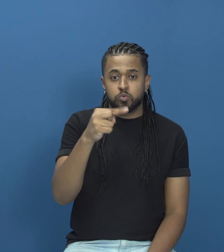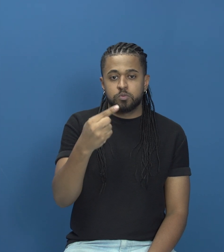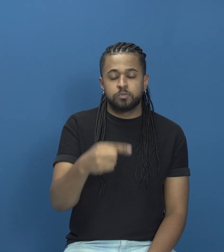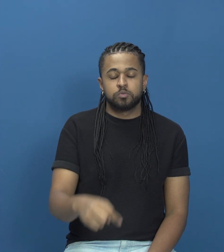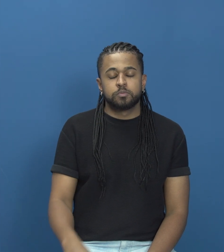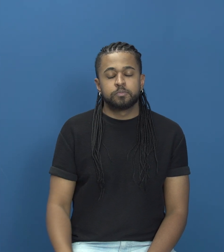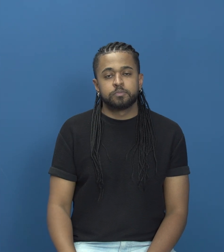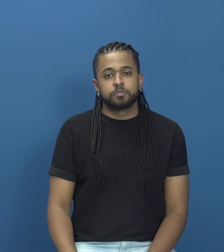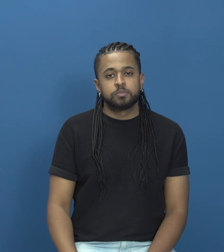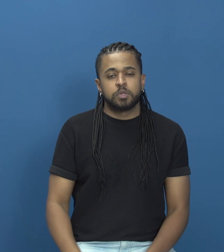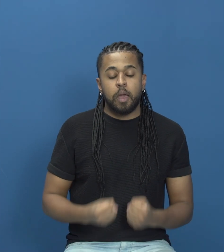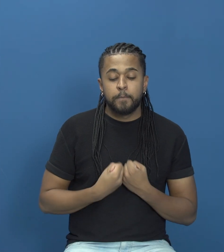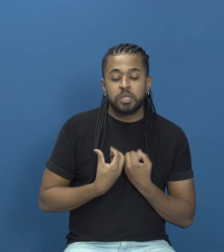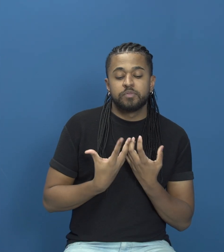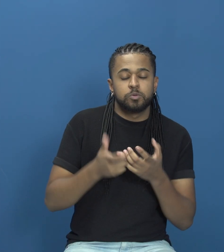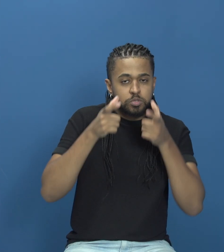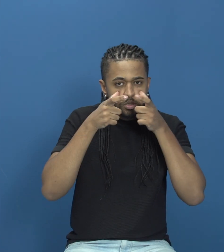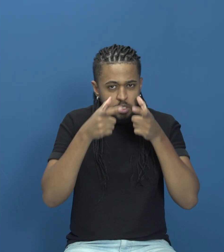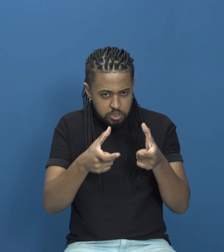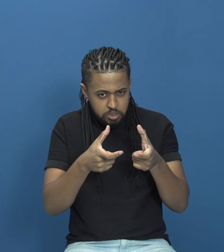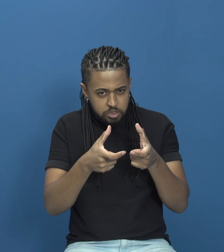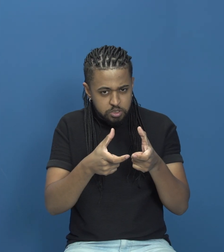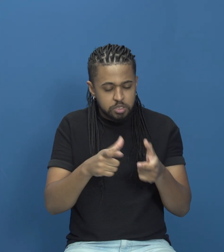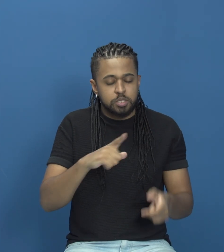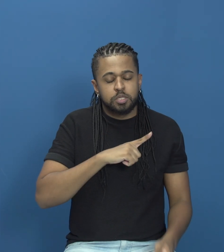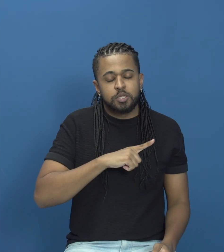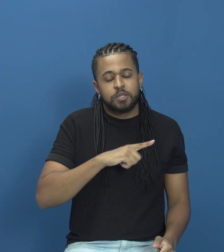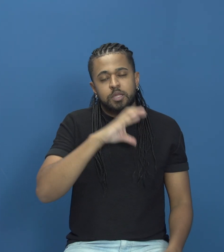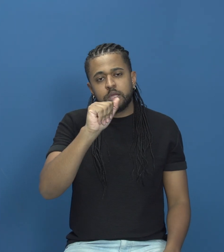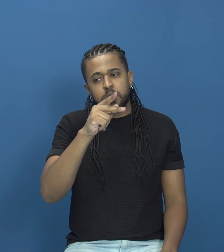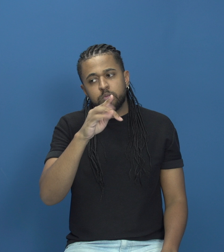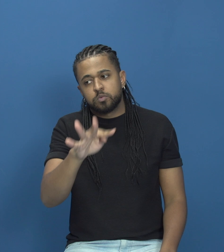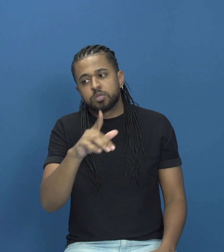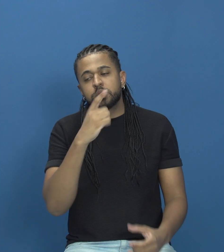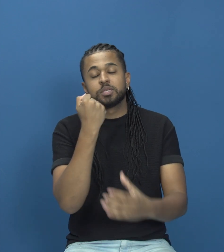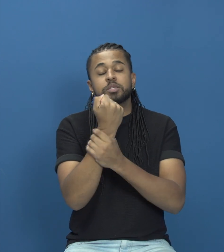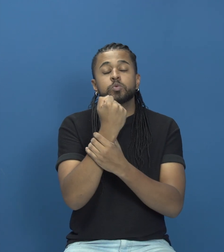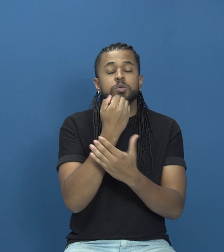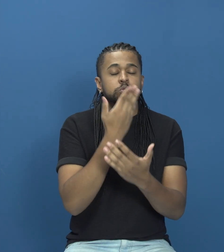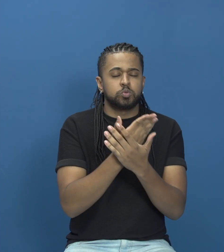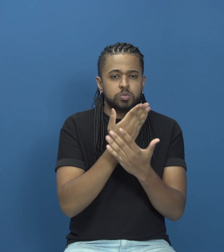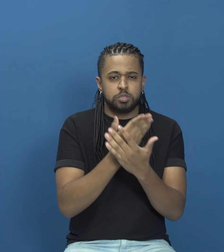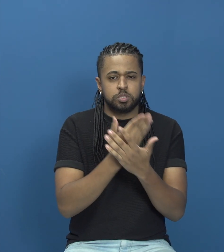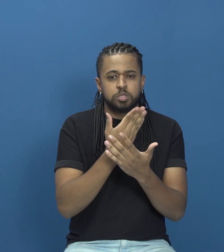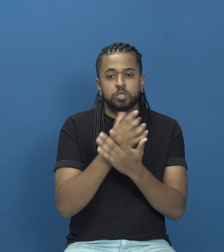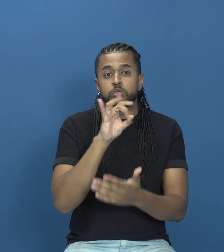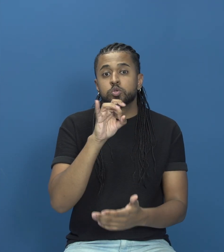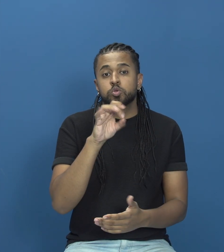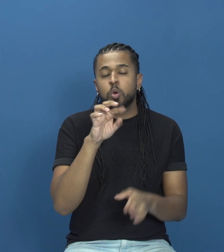15.5.1. A manifestação de interesse de que trata o caput assegura ao estudante apenas